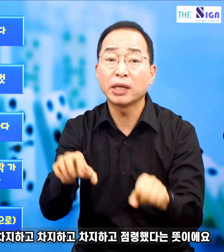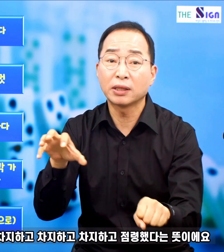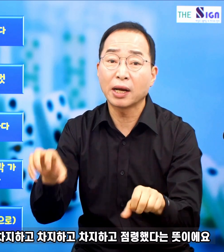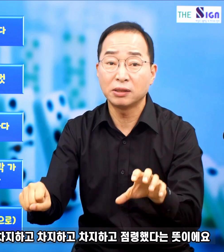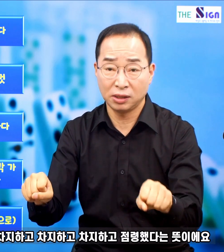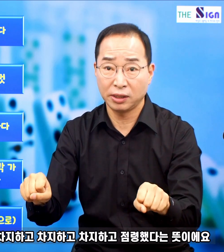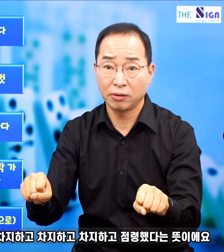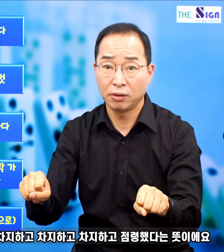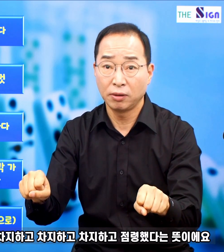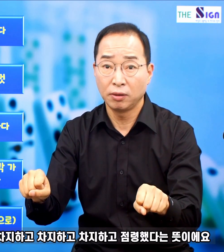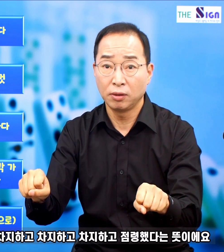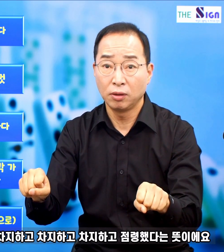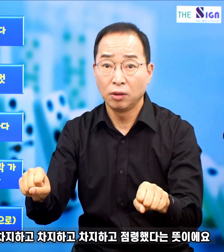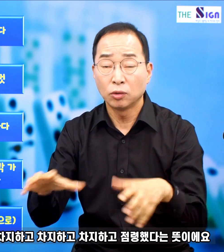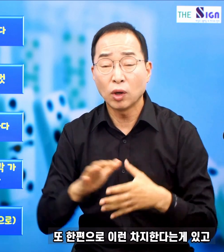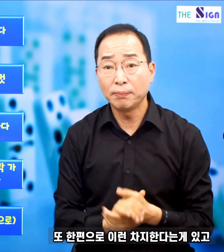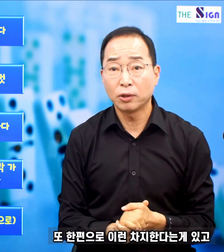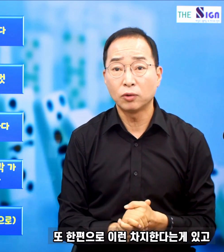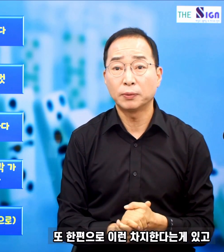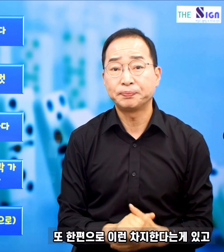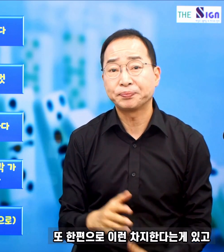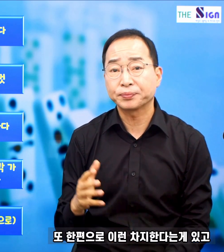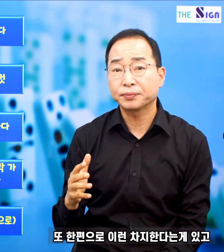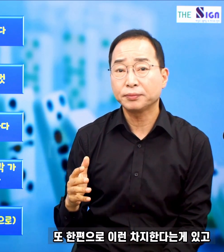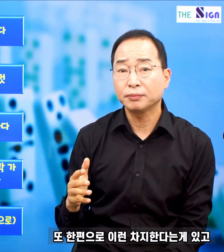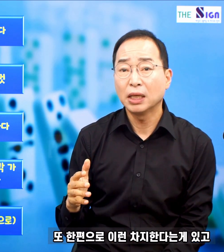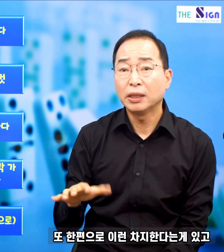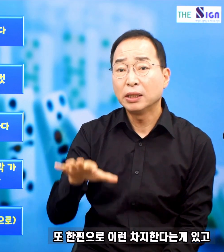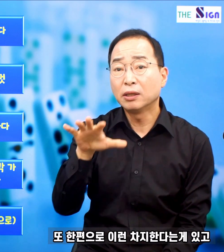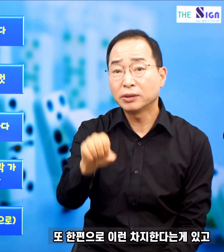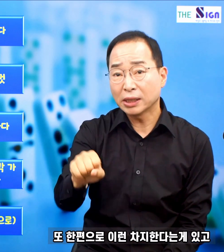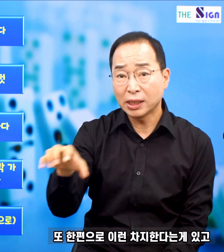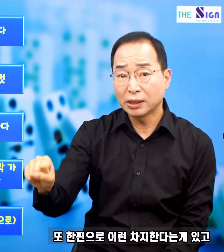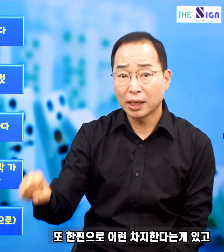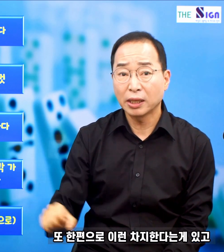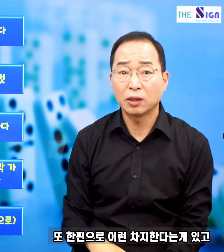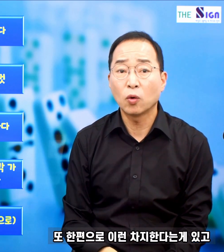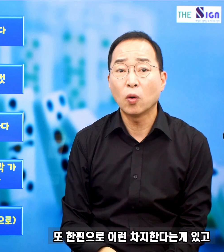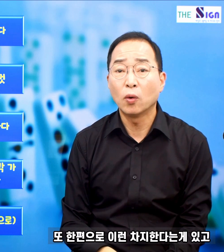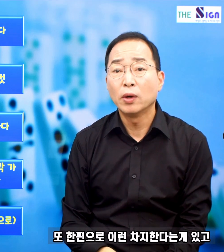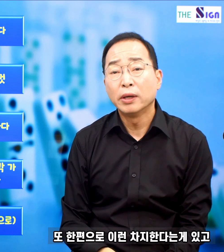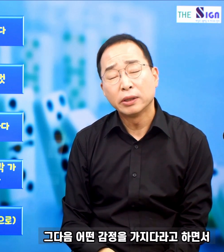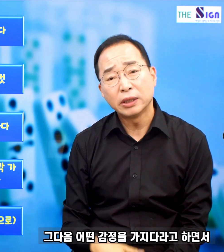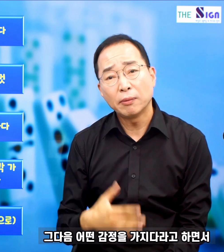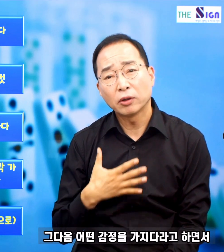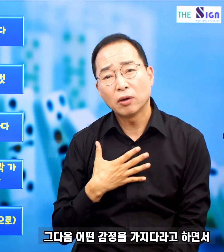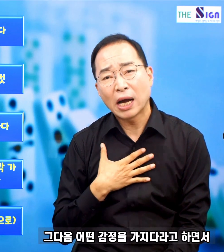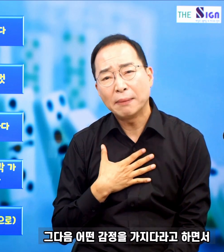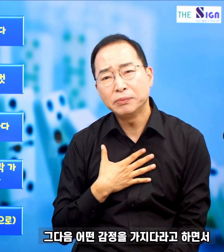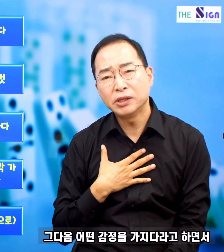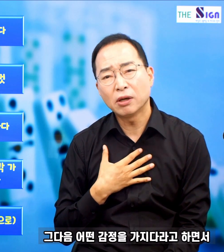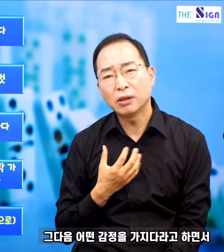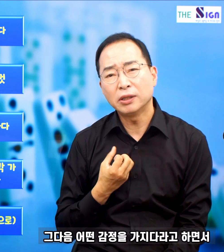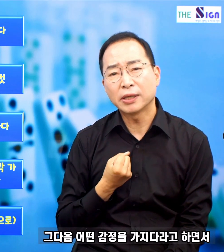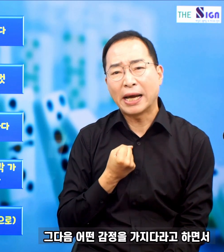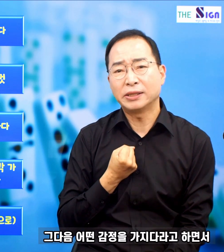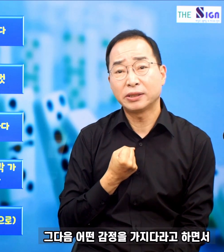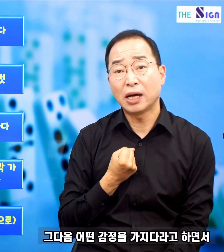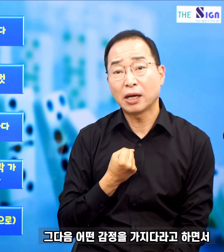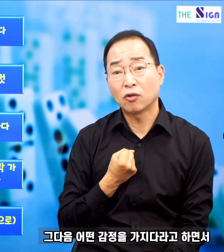점령했다는 뜻이에요. 또 한편으로 이런 차지한다는 게 있고 그 다음 어떤 감정을 가지다라고